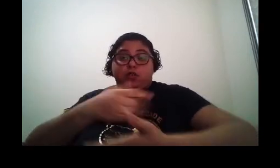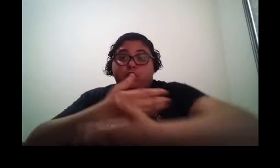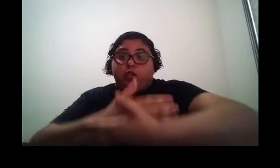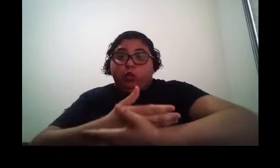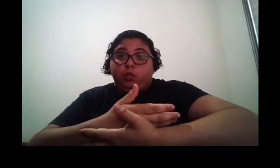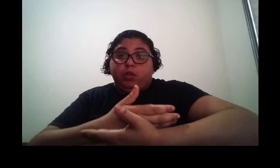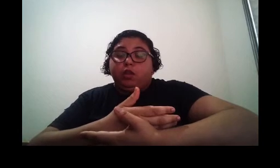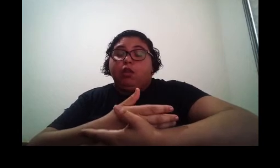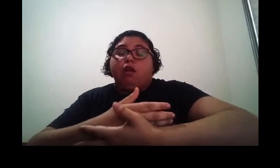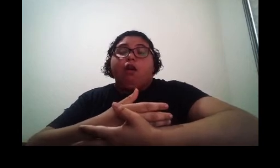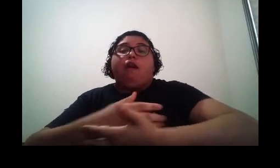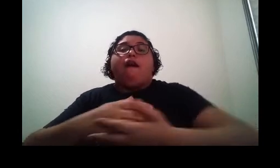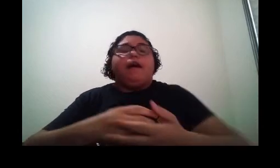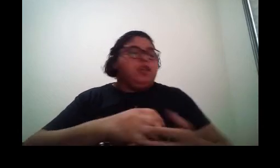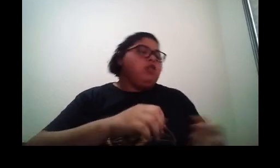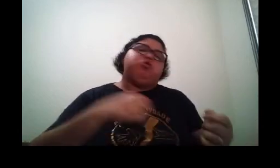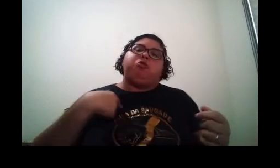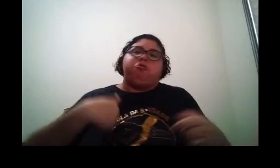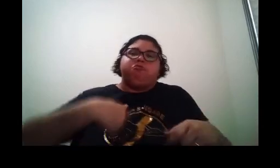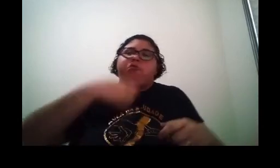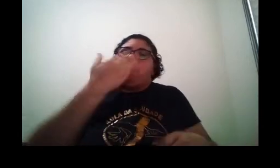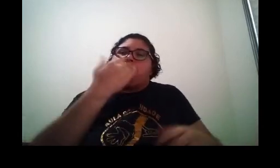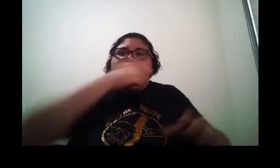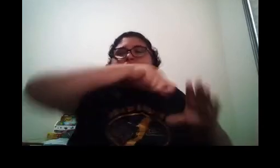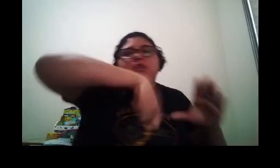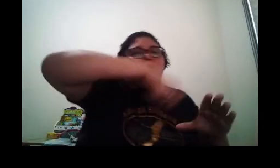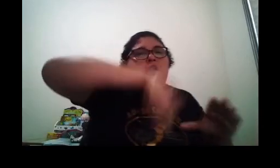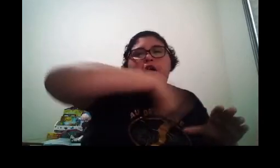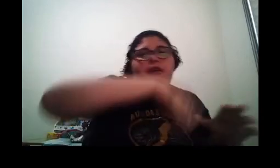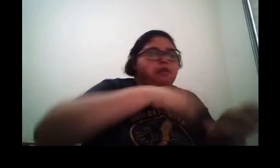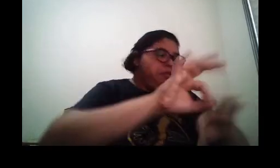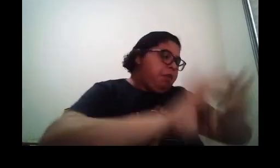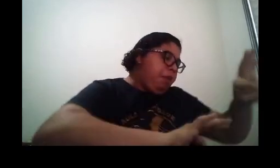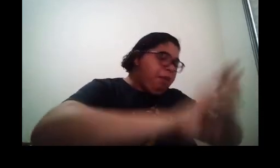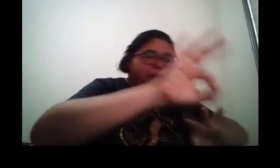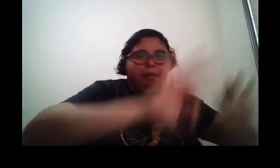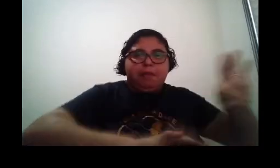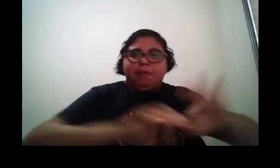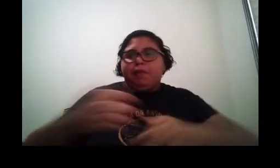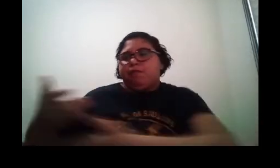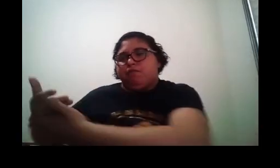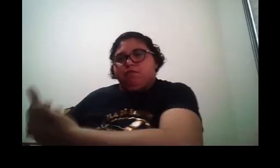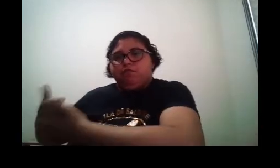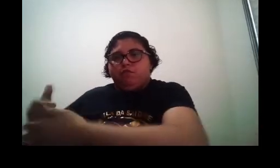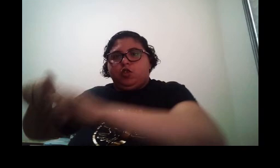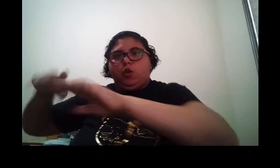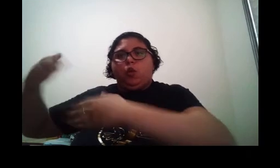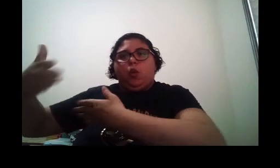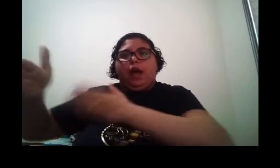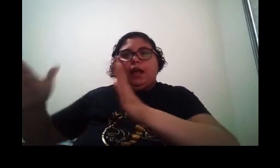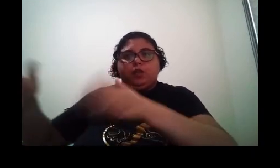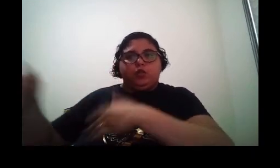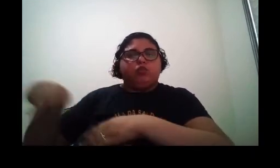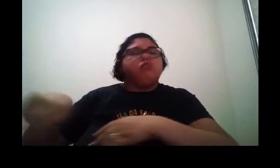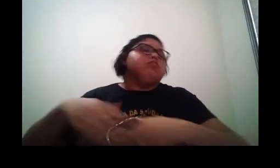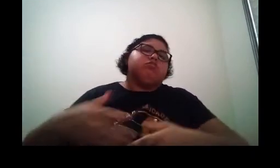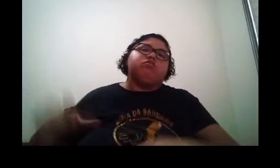sou mãe, estou ali cozinhando, preparando o almoço e o meu filho está dormindo no quarto. Eu estou ali, né? Ele está dormindo,